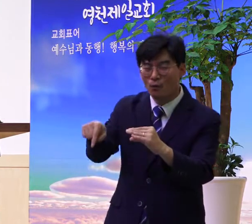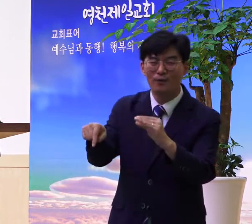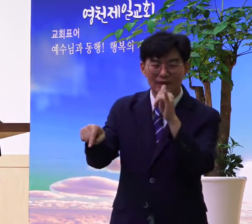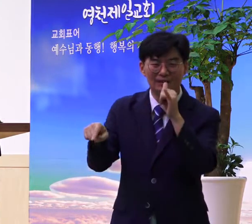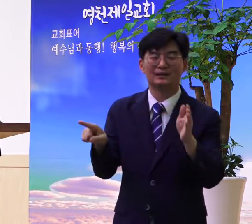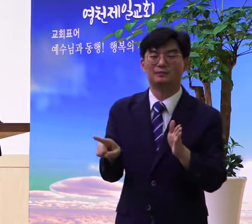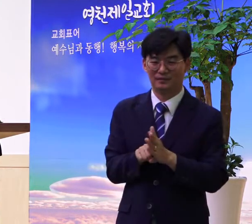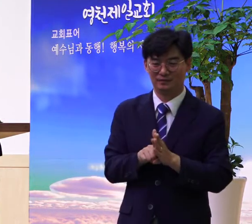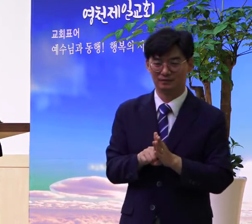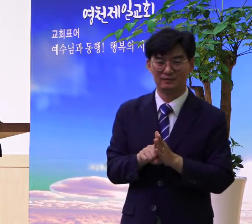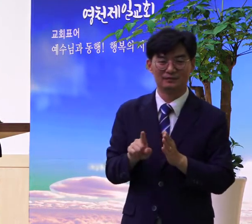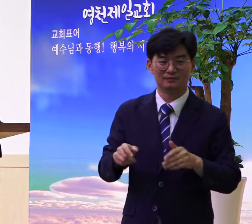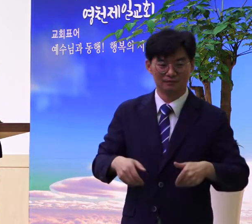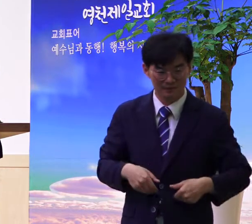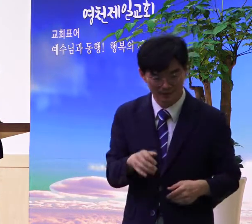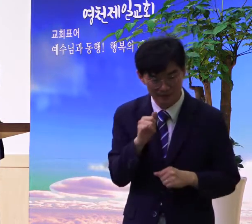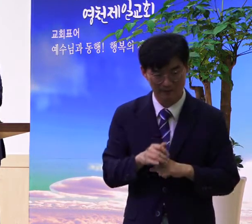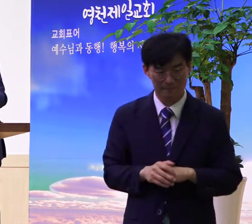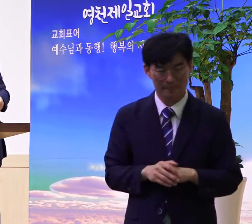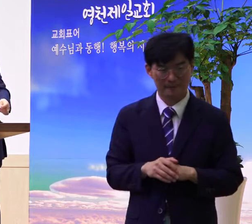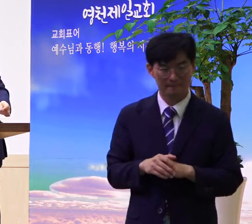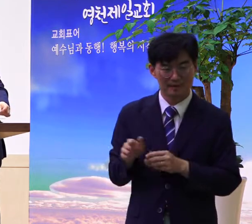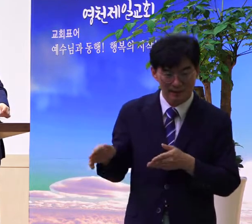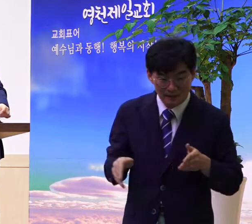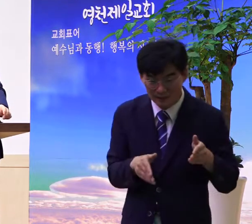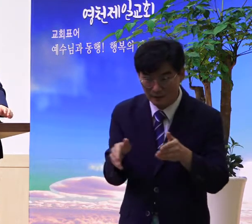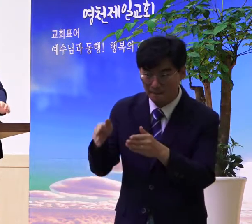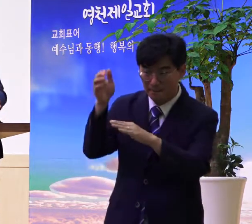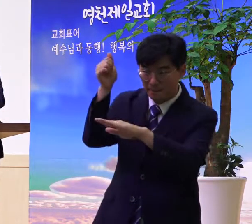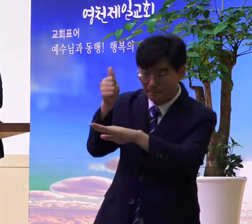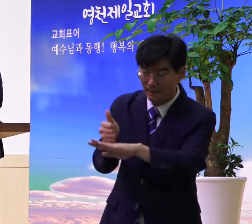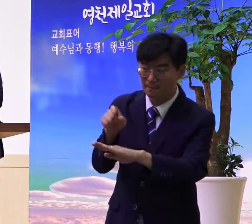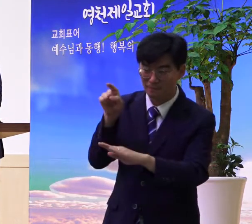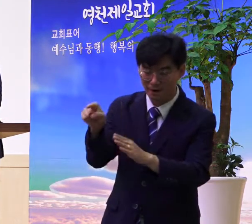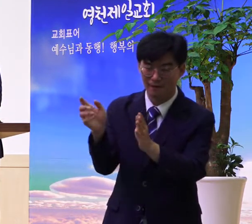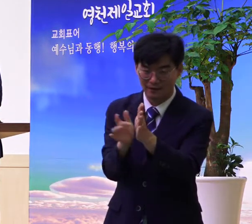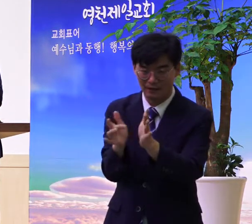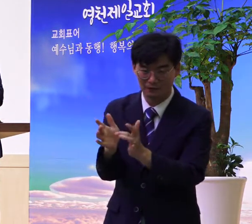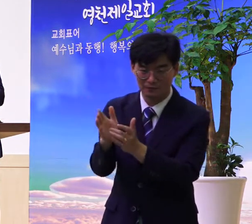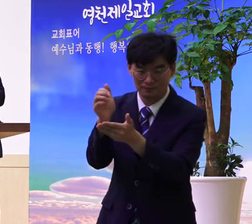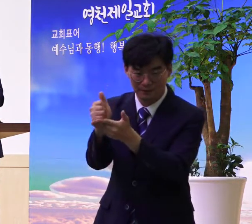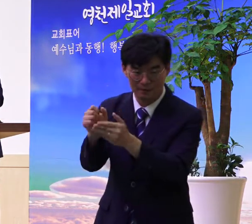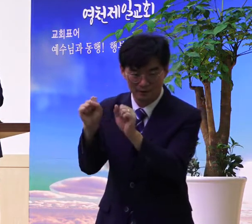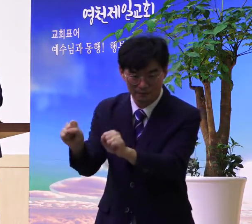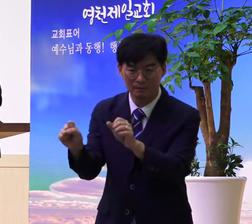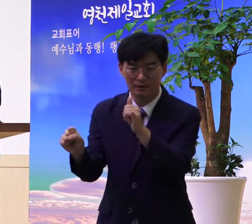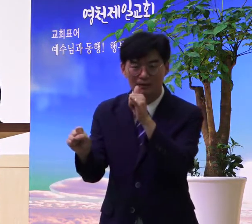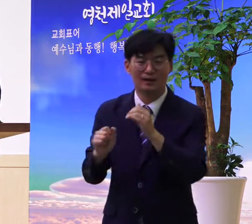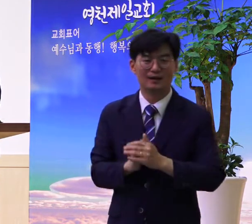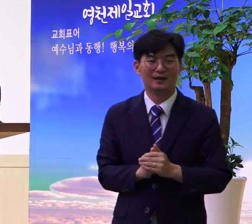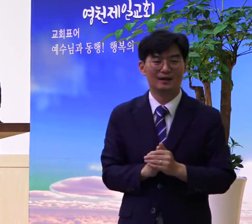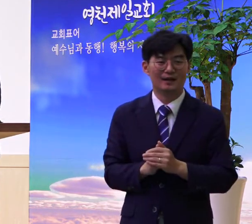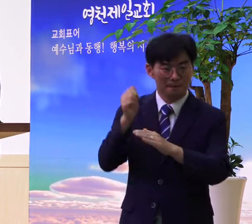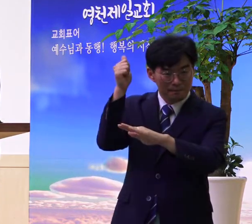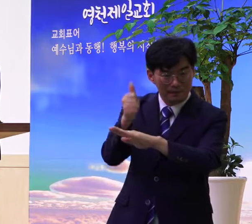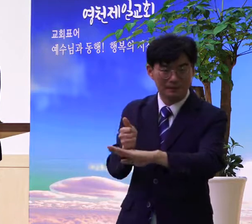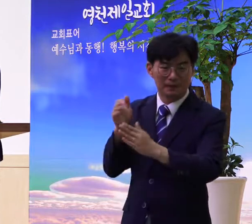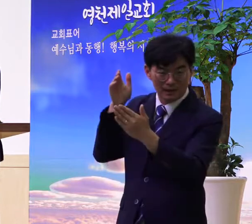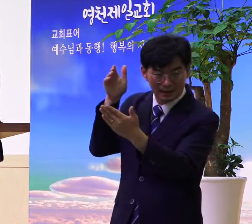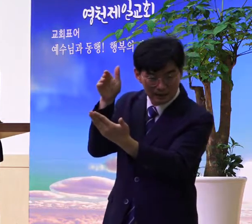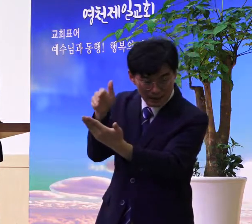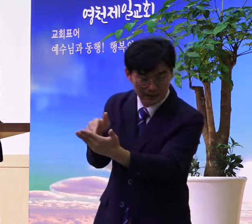동행하기만 하면 됩니다. 길이신 예수님과 함께 있으면 최종 신앙의 종착지까지